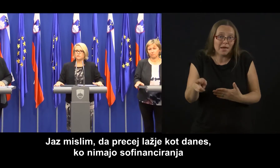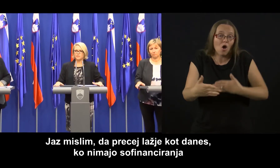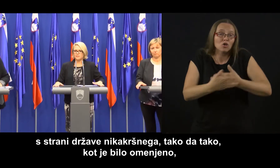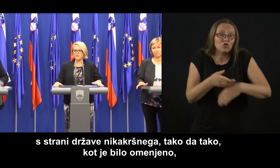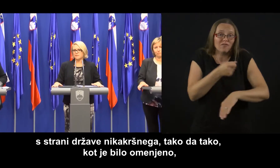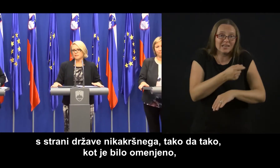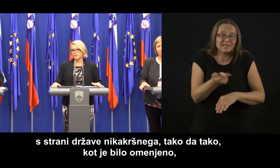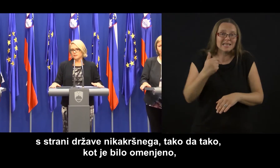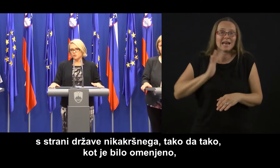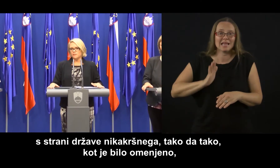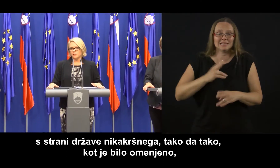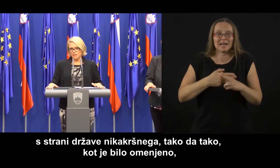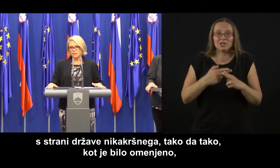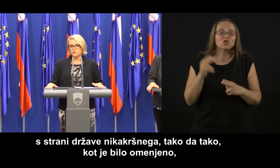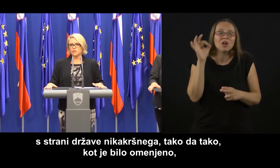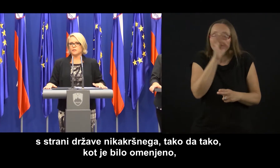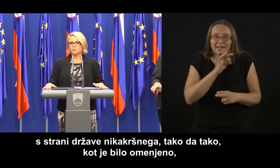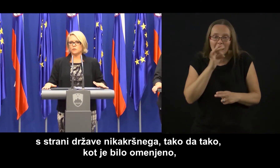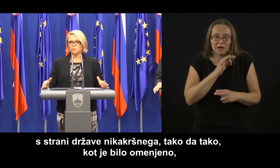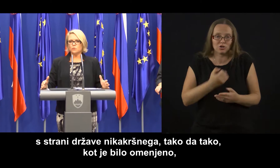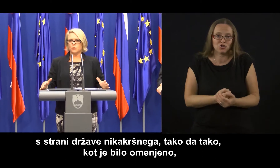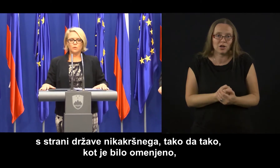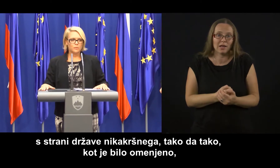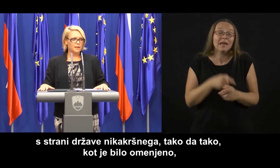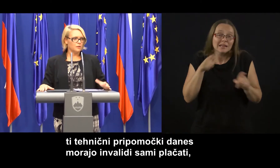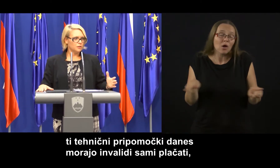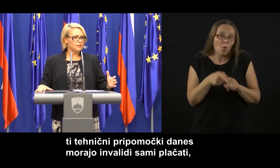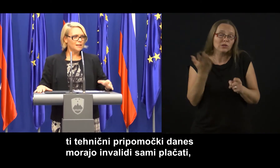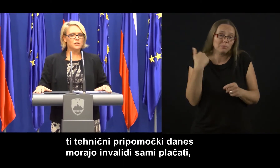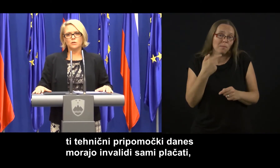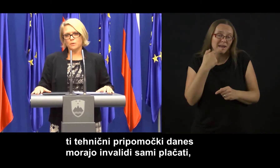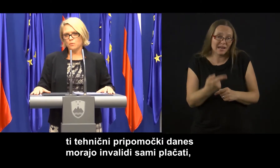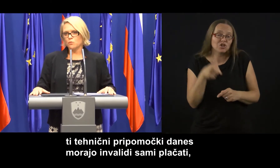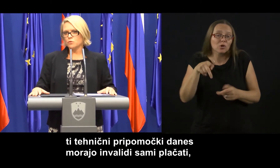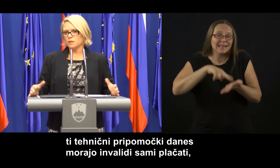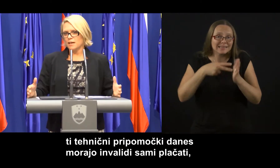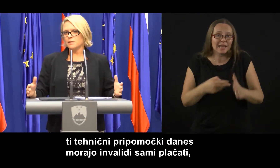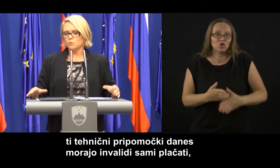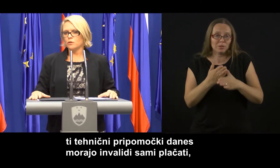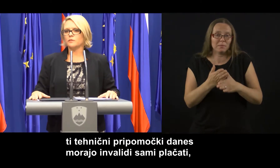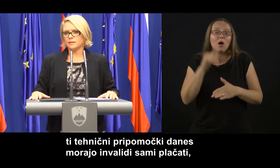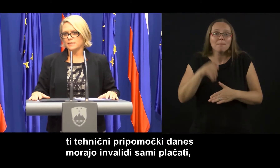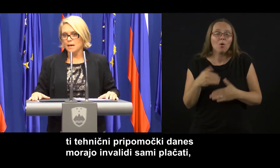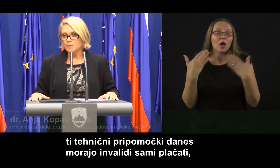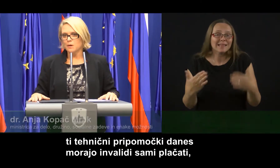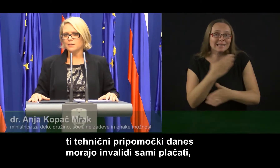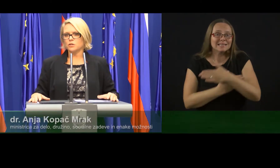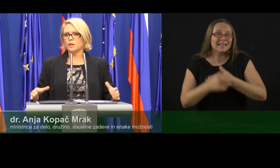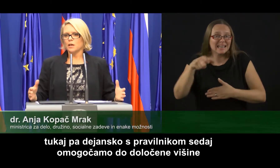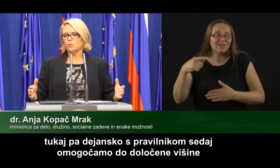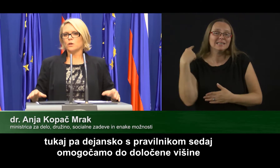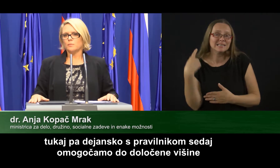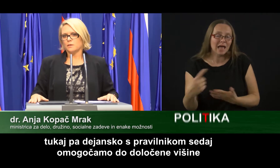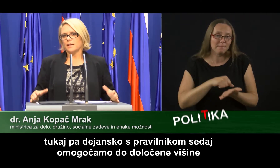nimajo sofinanciranje strani države nikakršnega, tako da tako kot je bilo pomenjeno, te tehnični pripomočki danes morajo invalidi sami